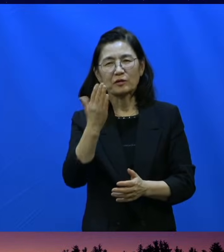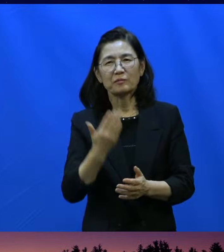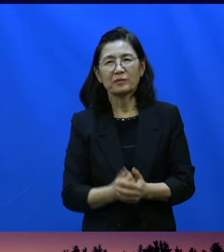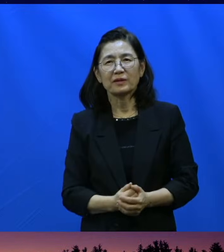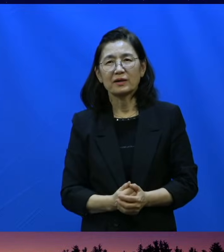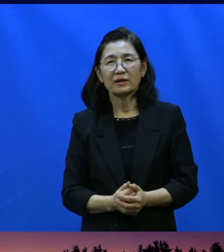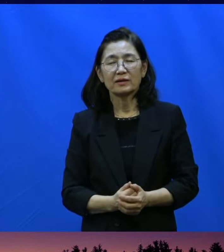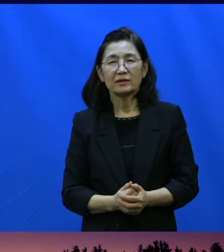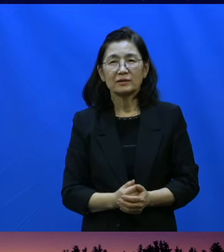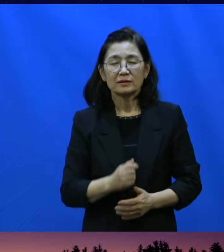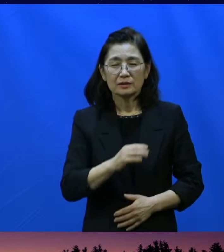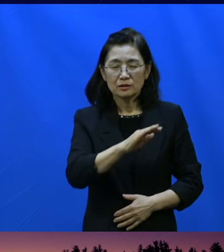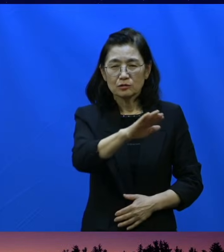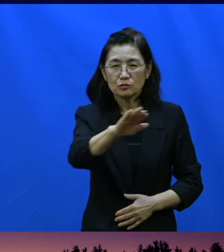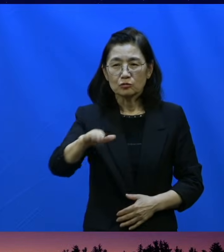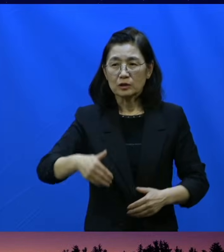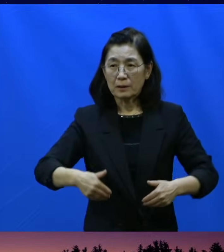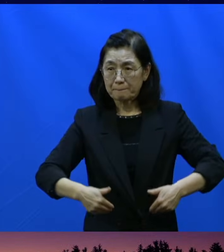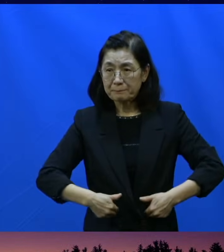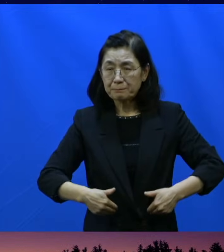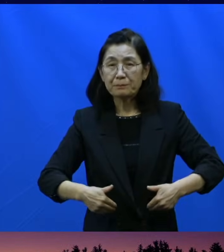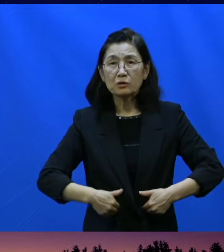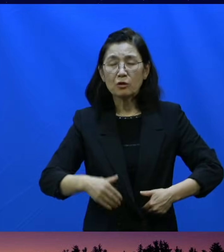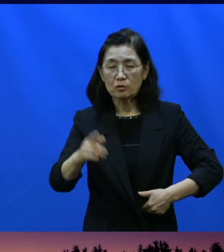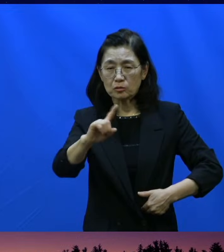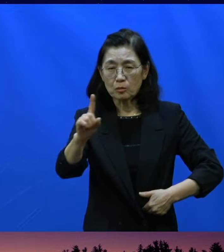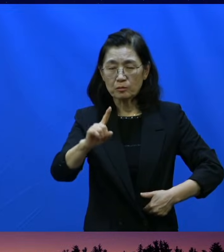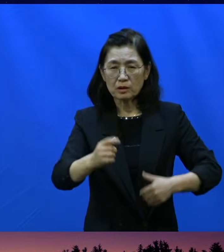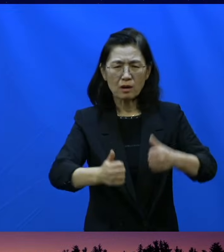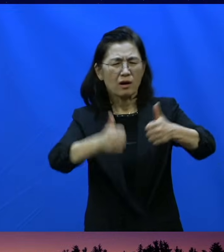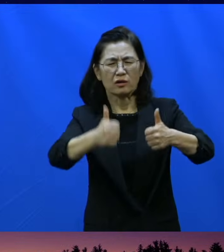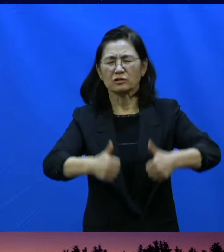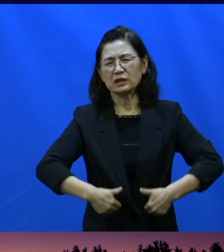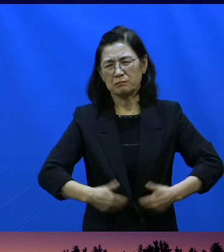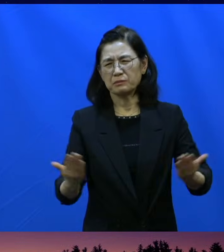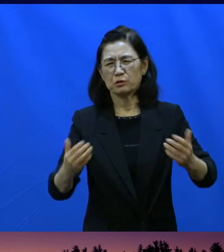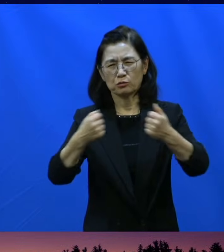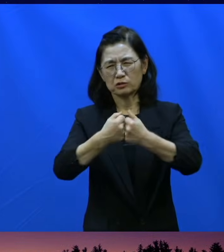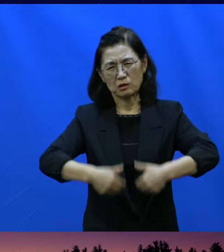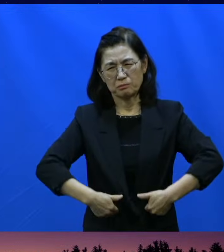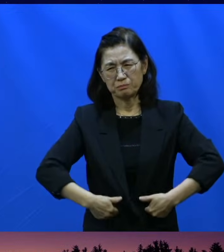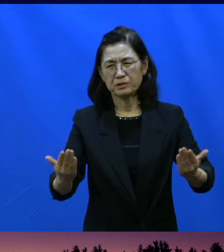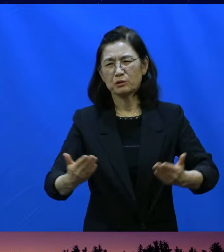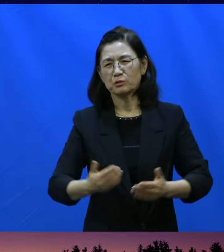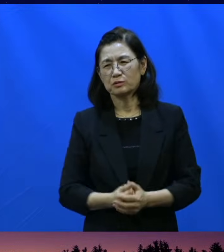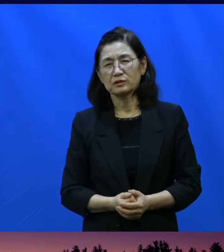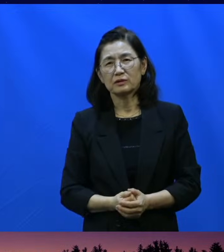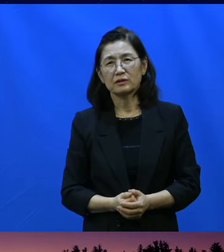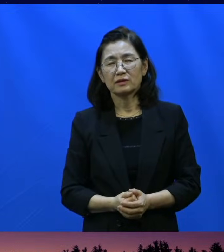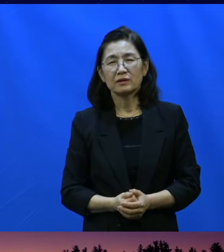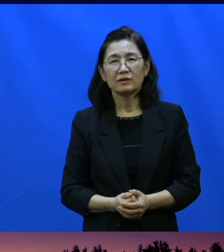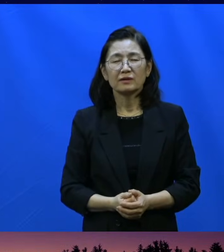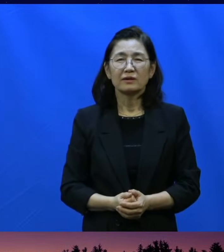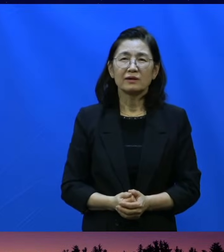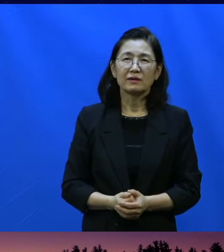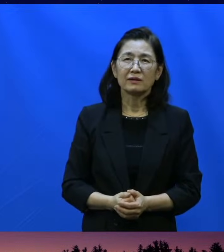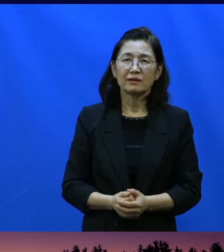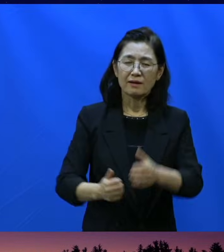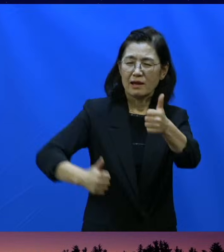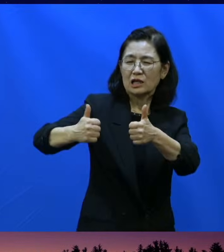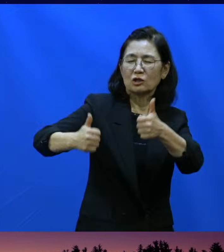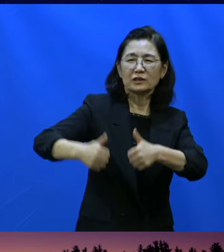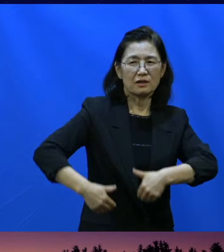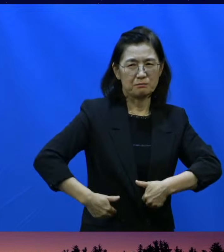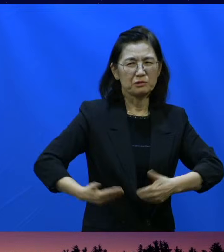이게 우리가 가져야 될 태도는요, 경쟁하거나 싸울 이유도 없어요, 여러분. 다른 사람하고 친구하고 누구하고 경쟁할 필요가